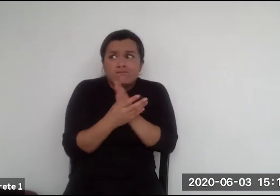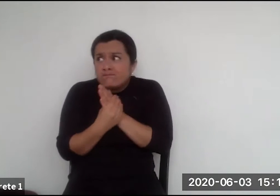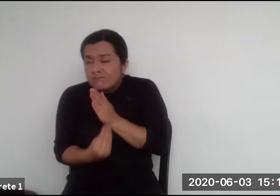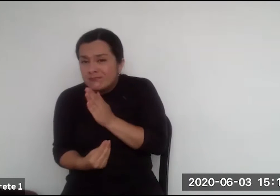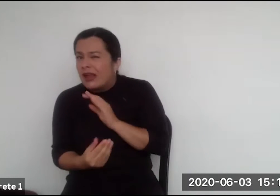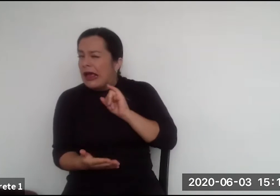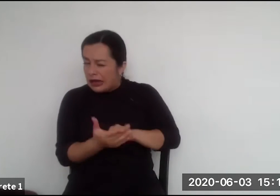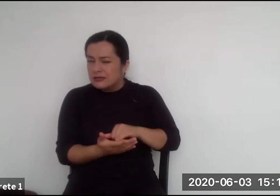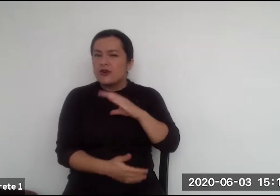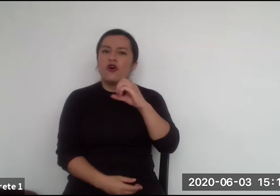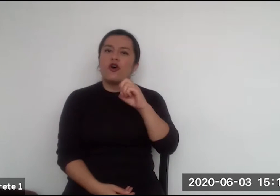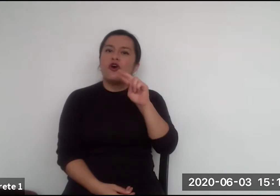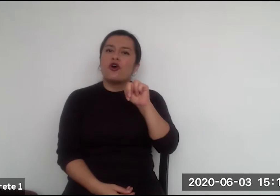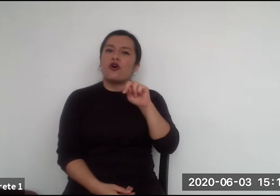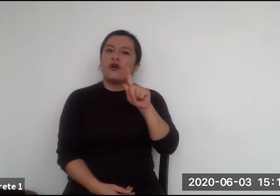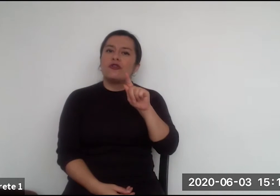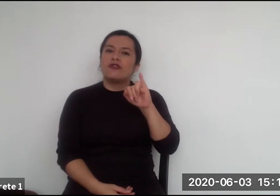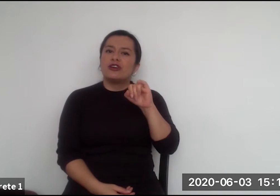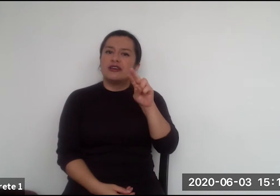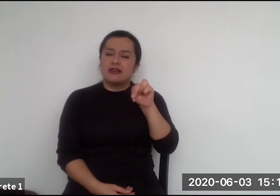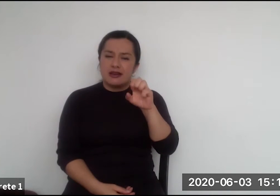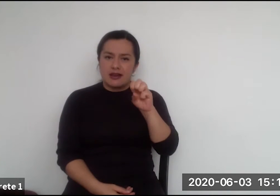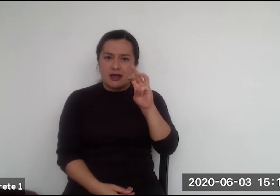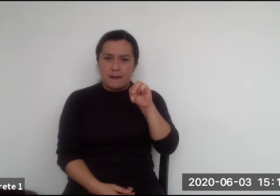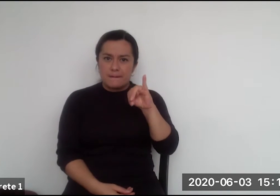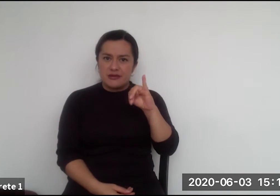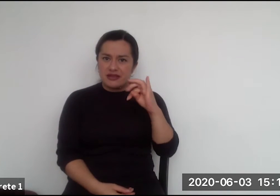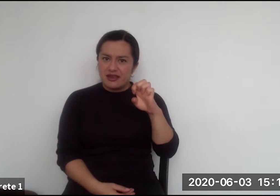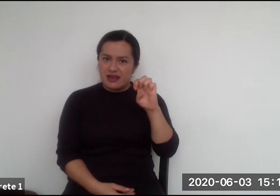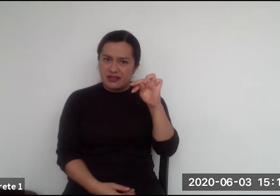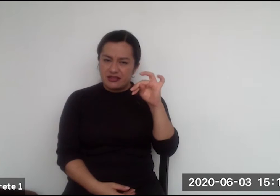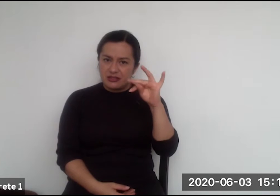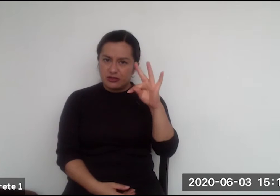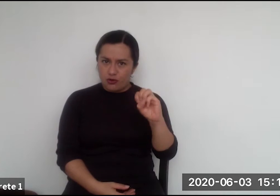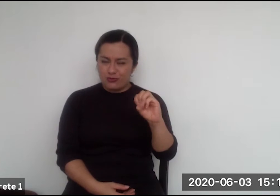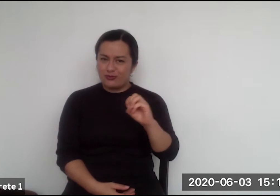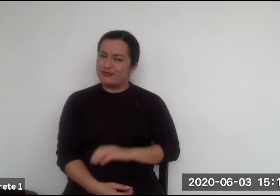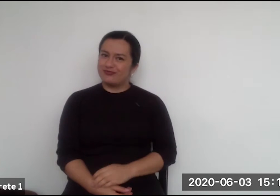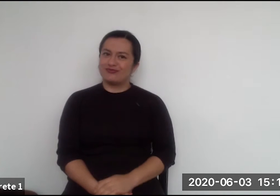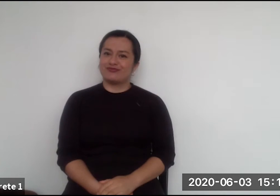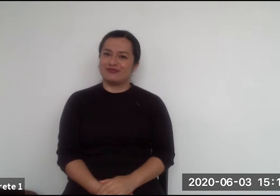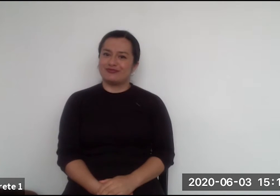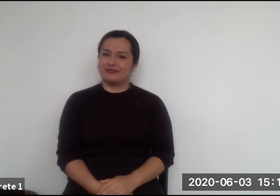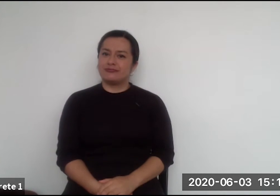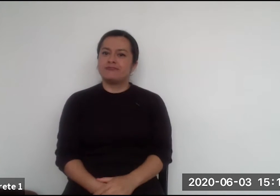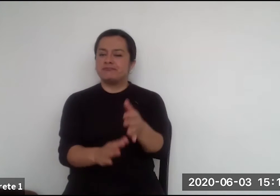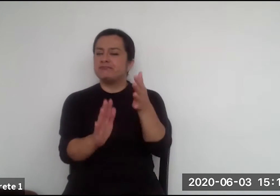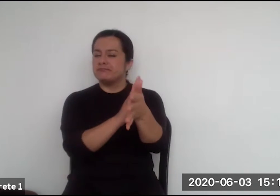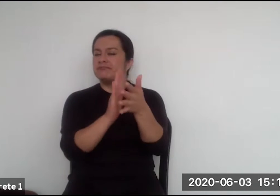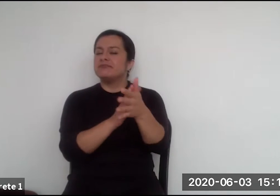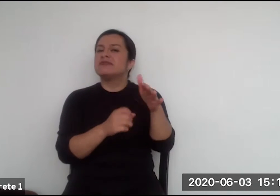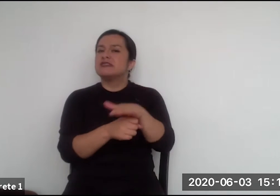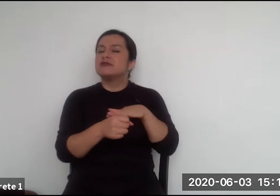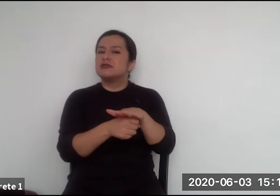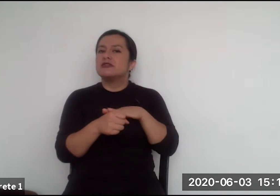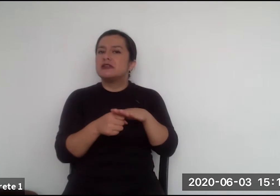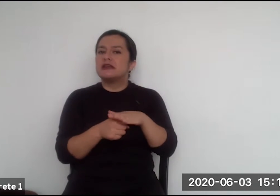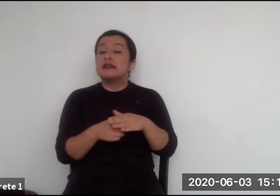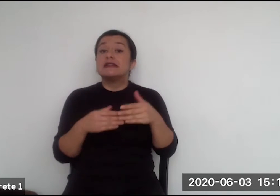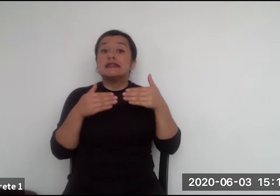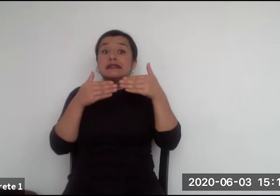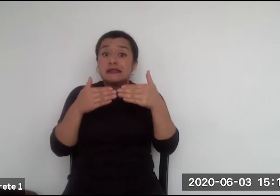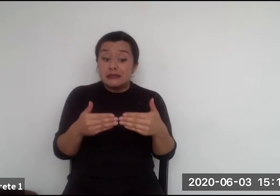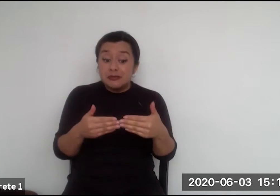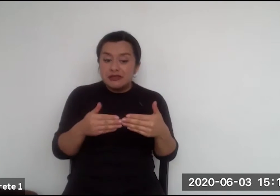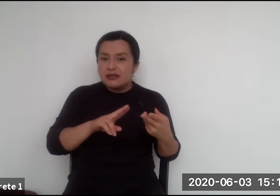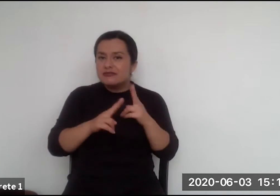Alrededor de este tema también quiero poner situaciones acerca de discapacidad y conflicto armado.